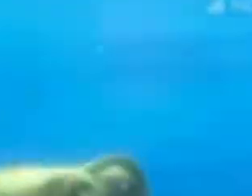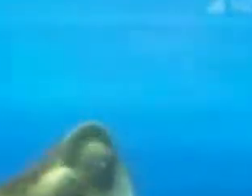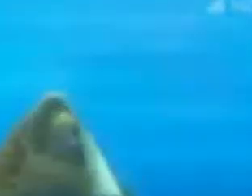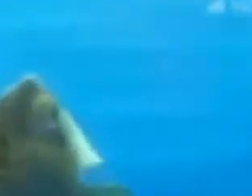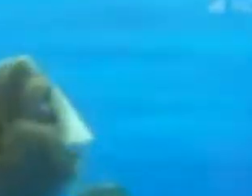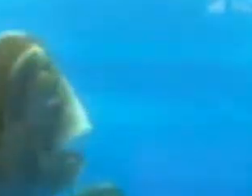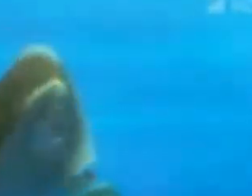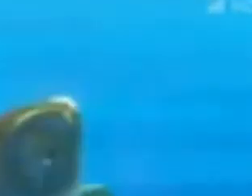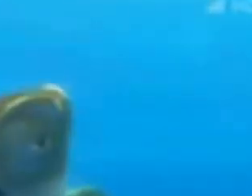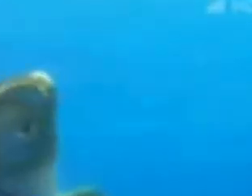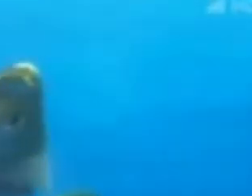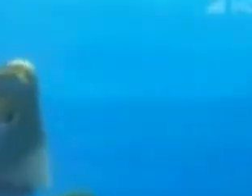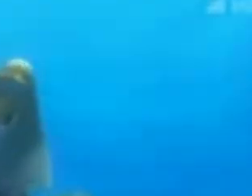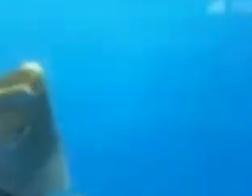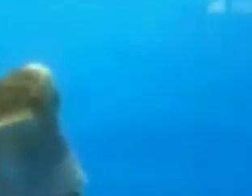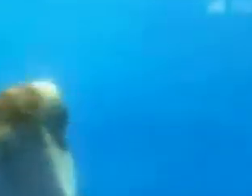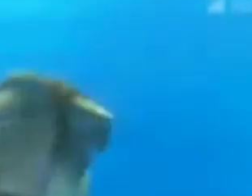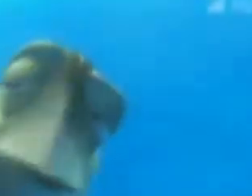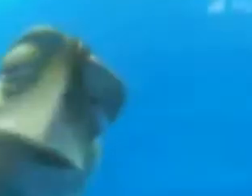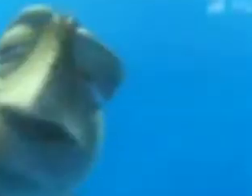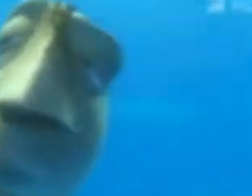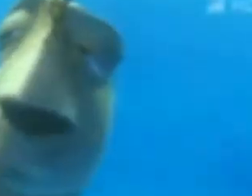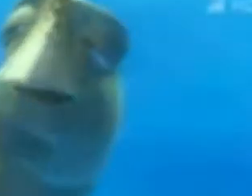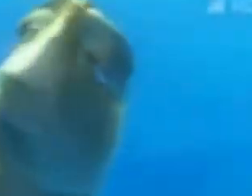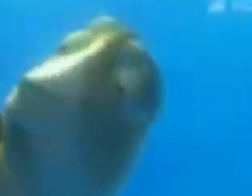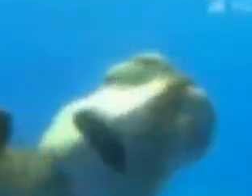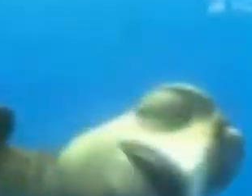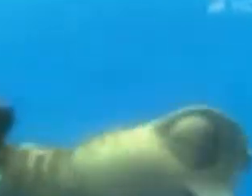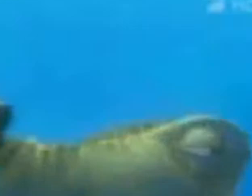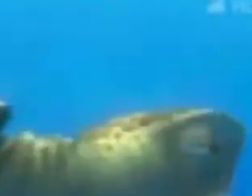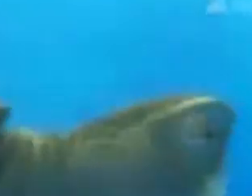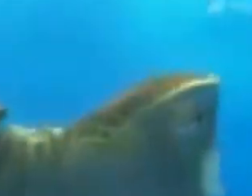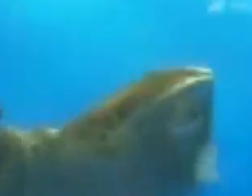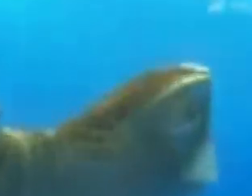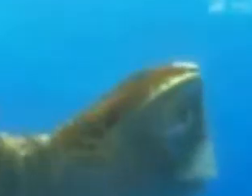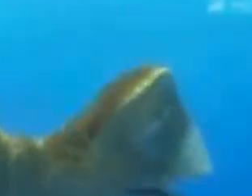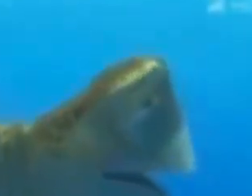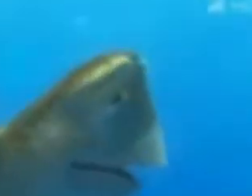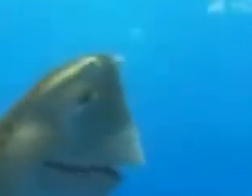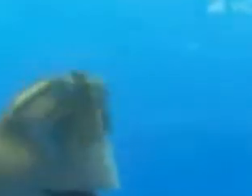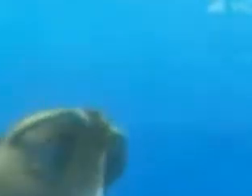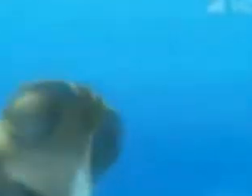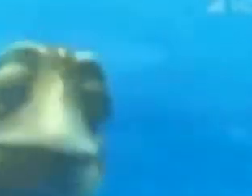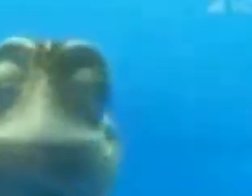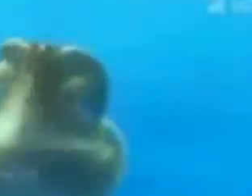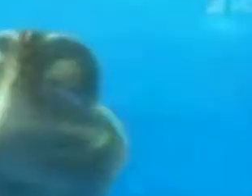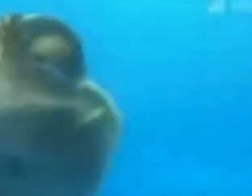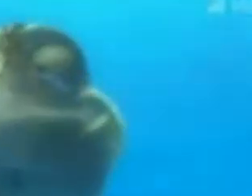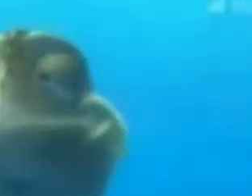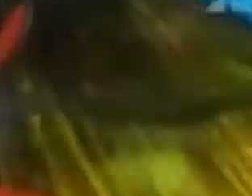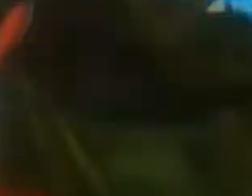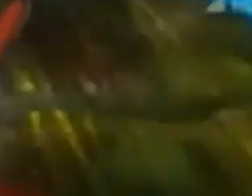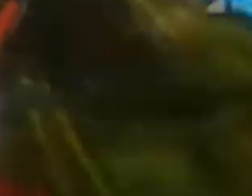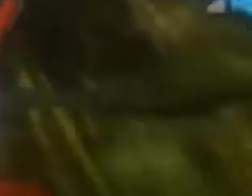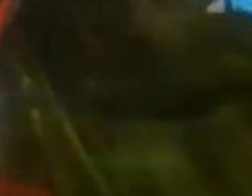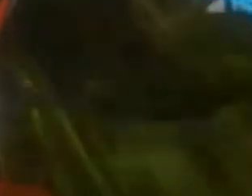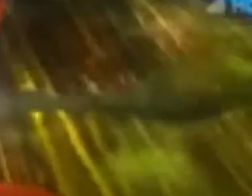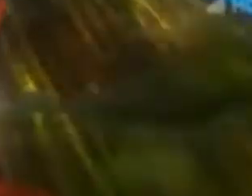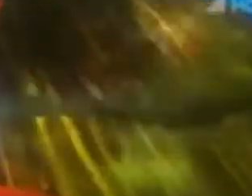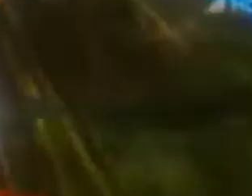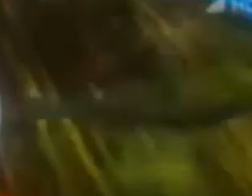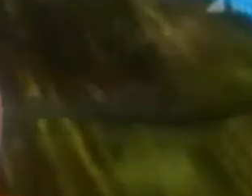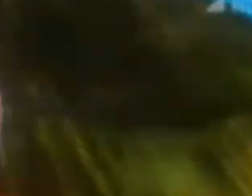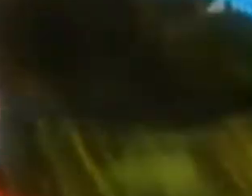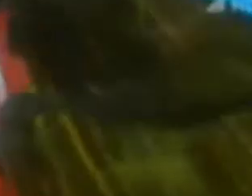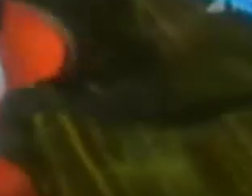brother. Arrepiando aquelas águas vivas. Tu tocou mal terror, irmãozinho. De calma. Ai,